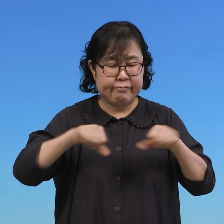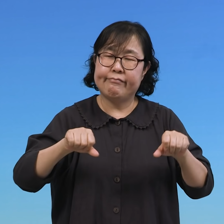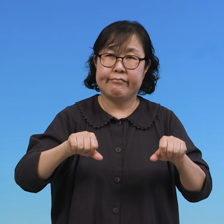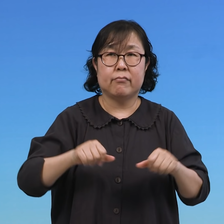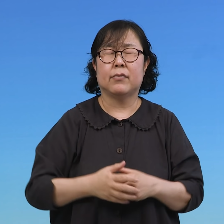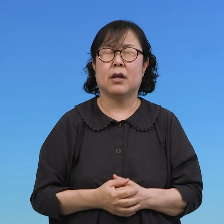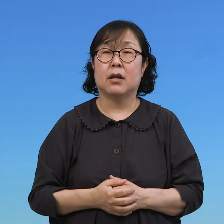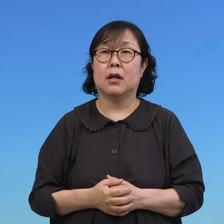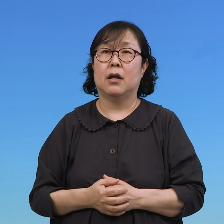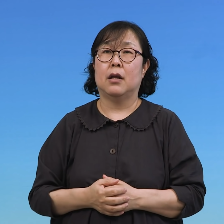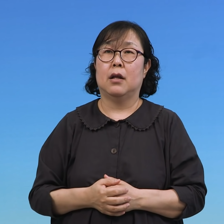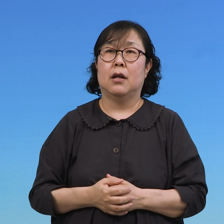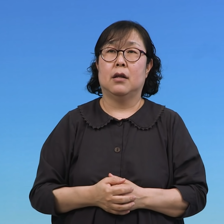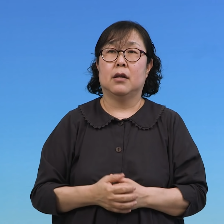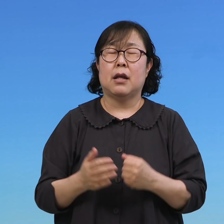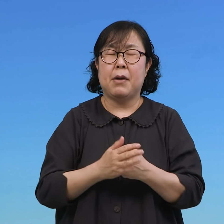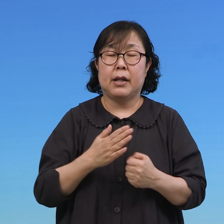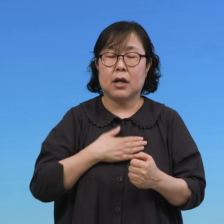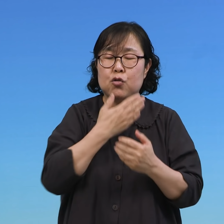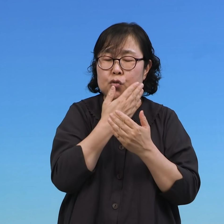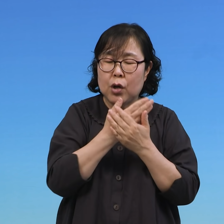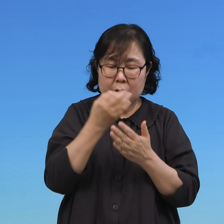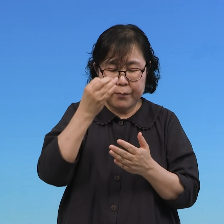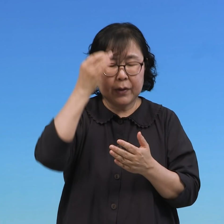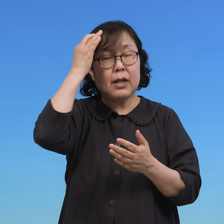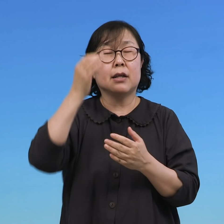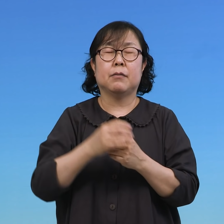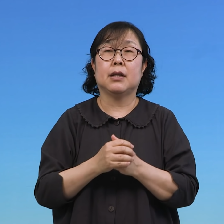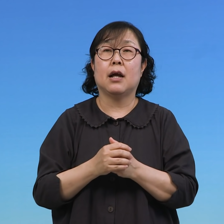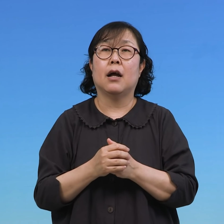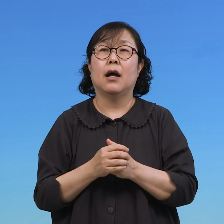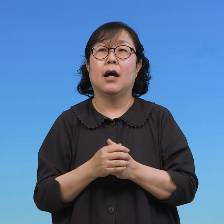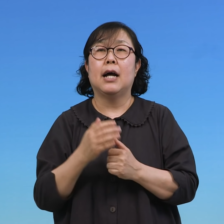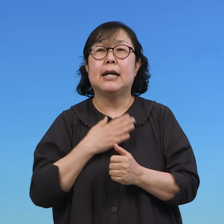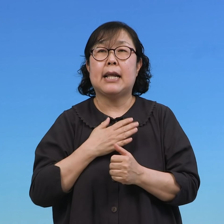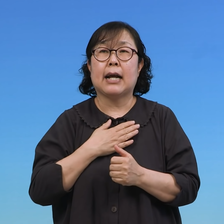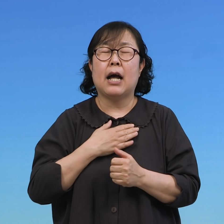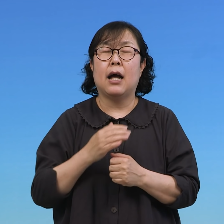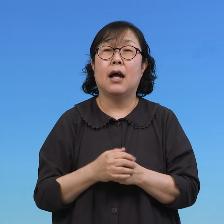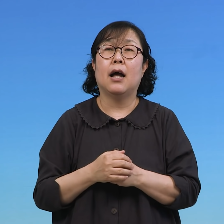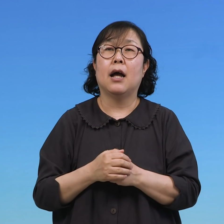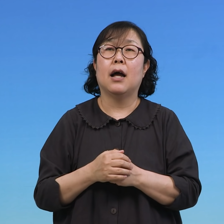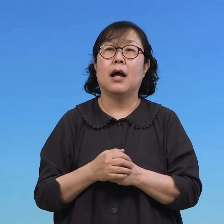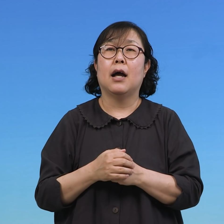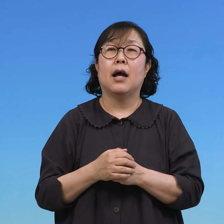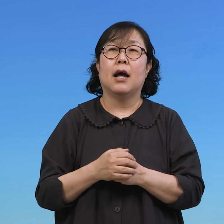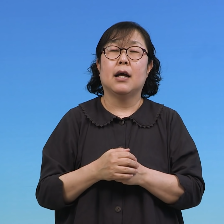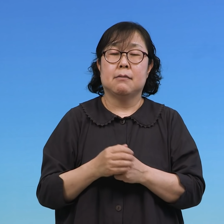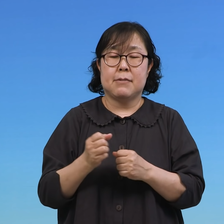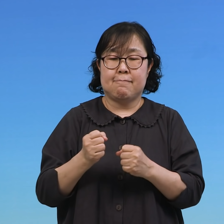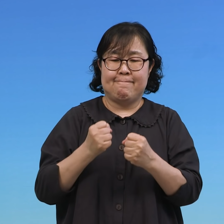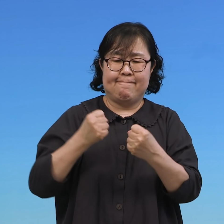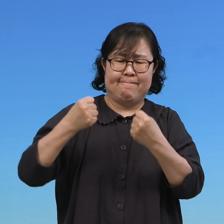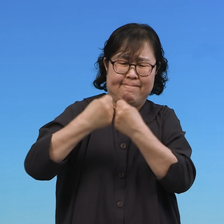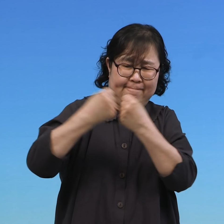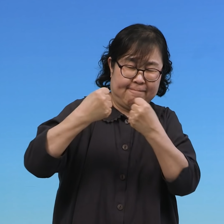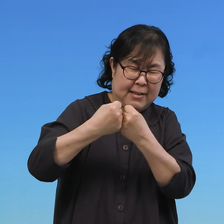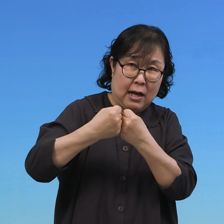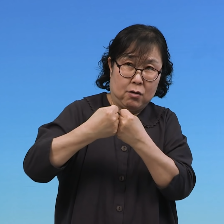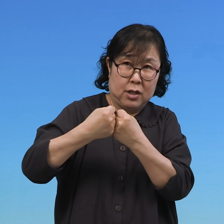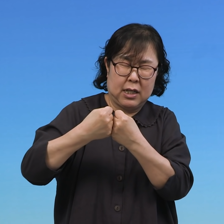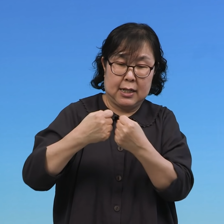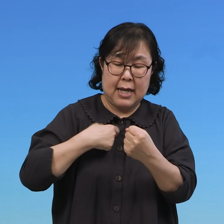거예요. 중요한 걸 깨달았죠. 내가 그냥 억지춘향으로 내가 격투기